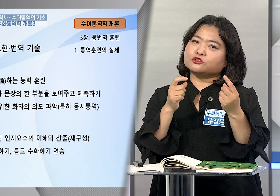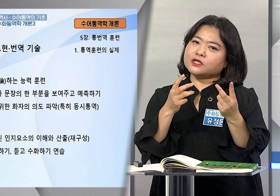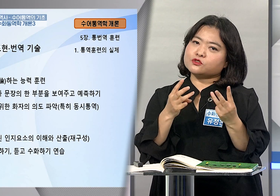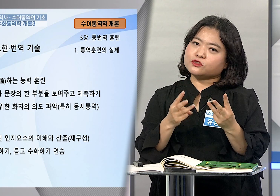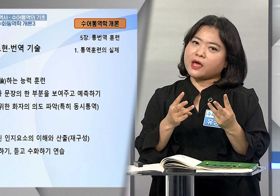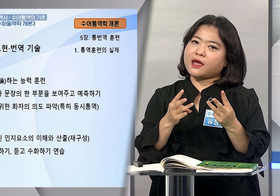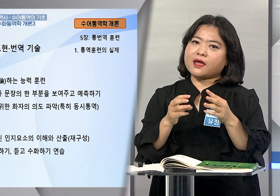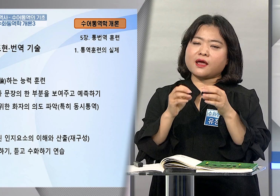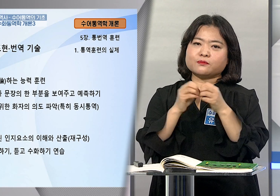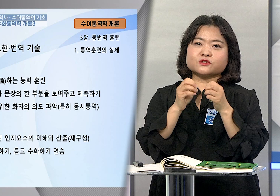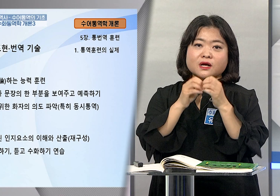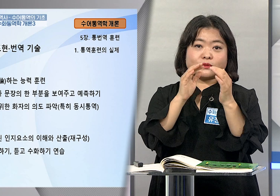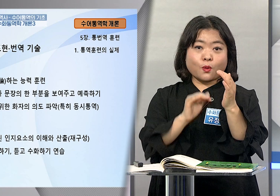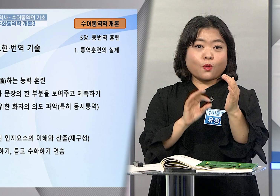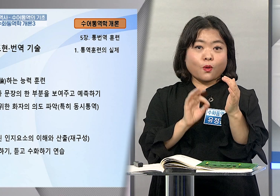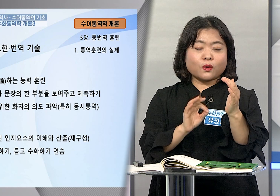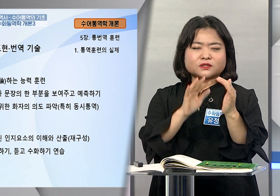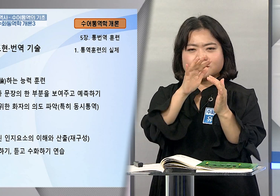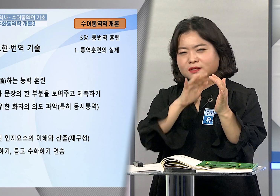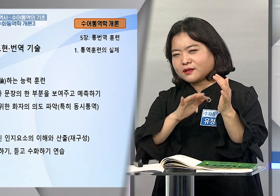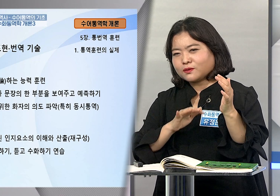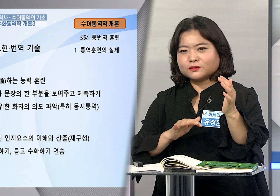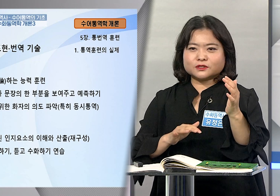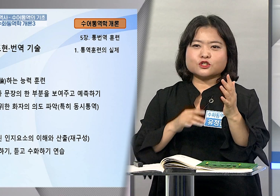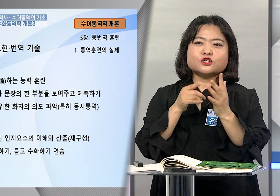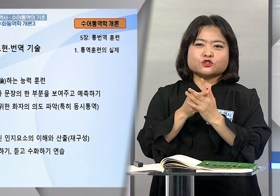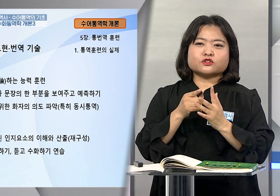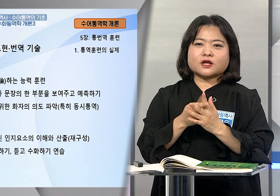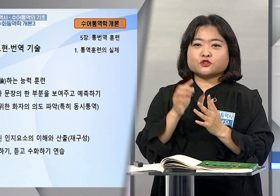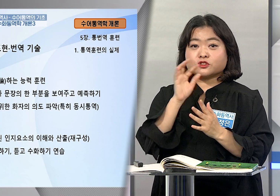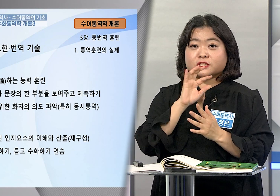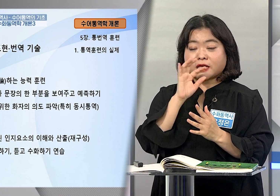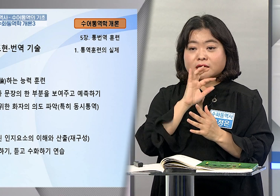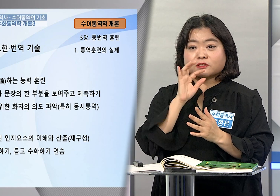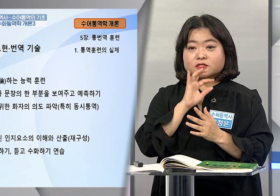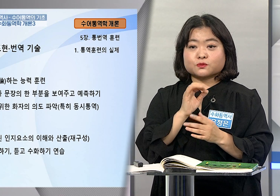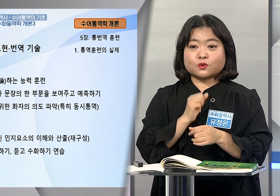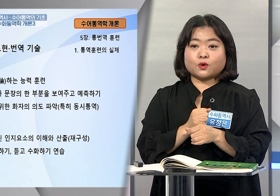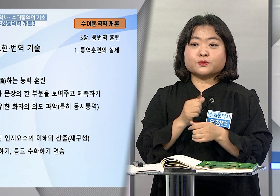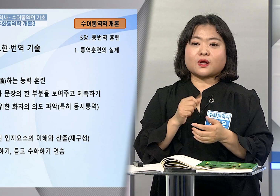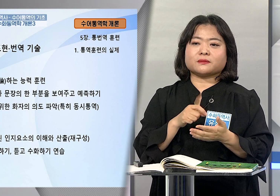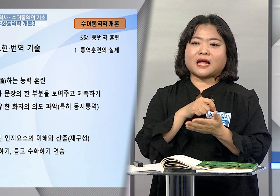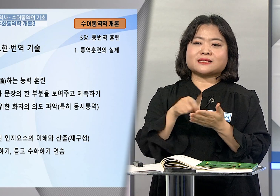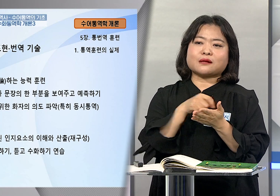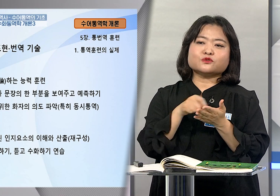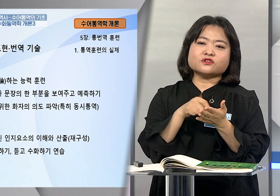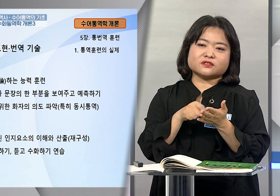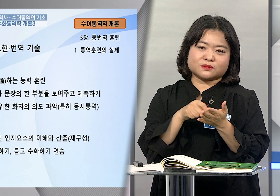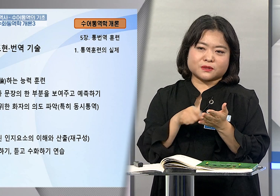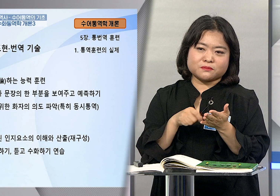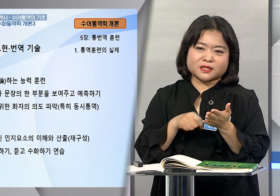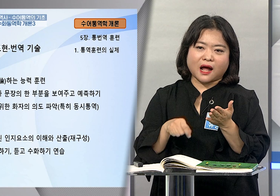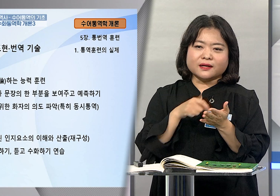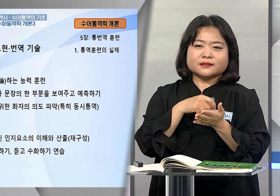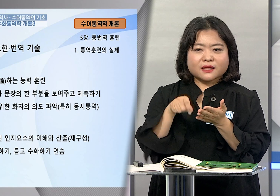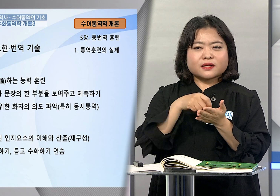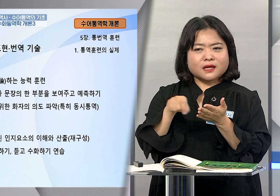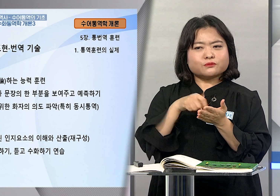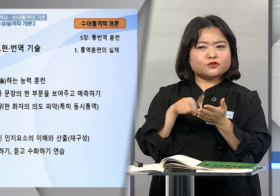두세 줄의 문장을 보고 전체 내용을 추론할 수 있는 예상 연습도 필요합니다. 장문 연습입니다. 네, 장문